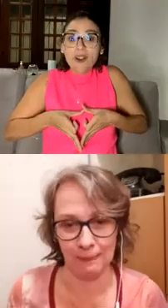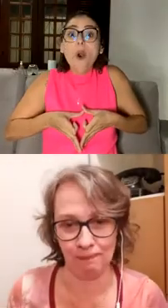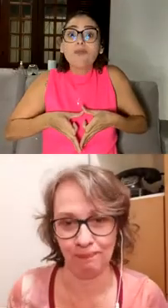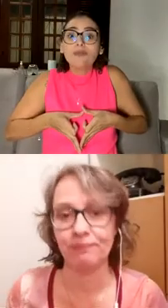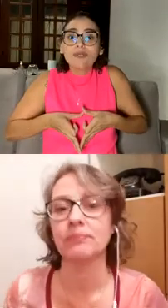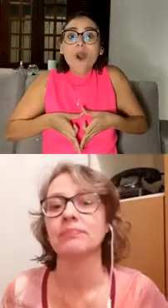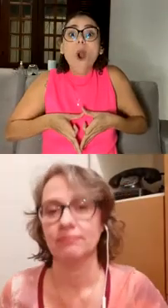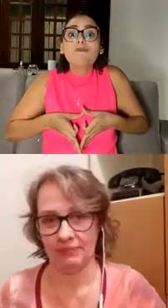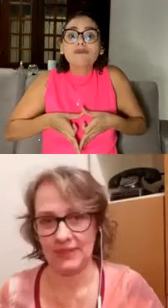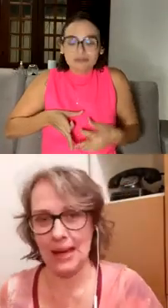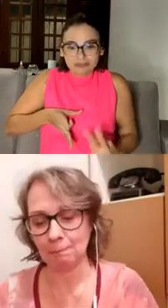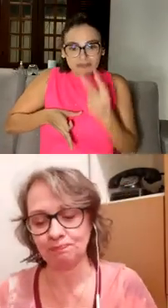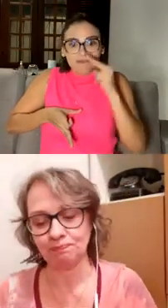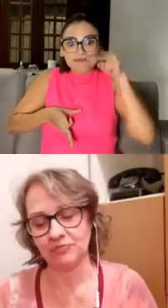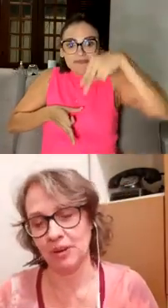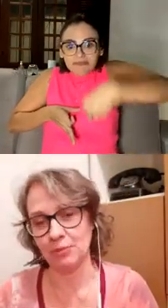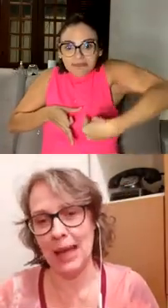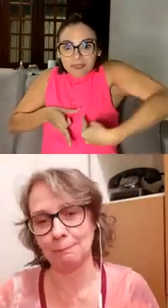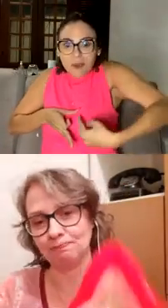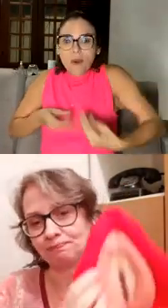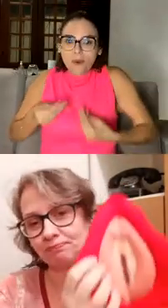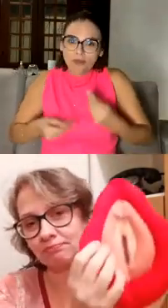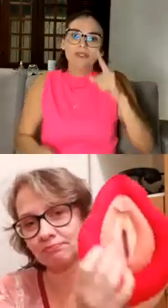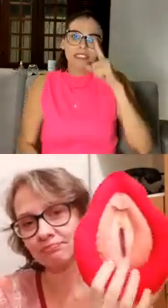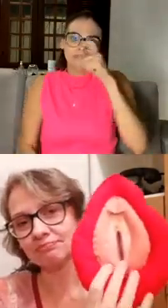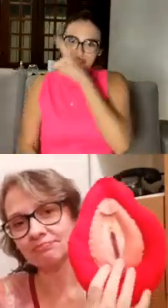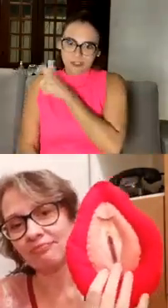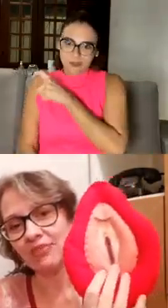dela, tá? Vamos lá.